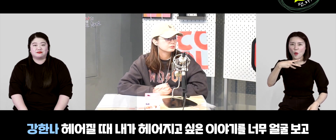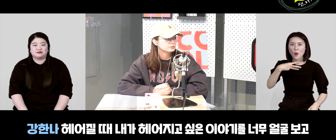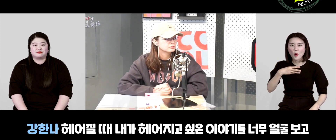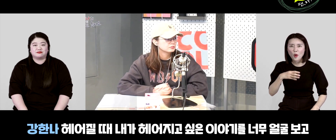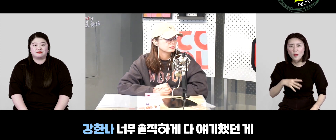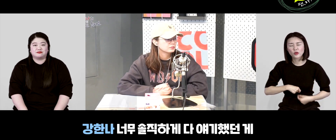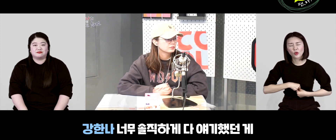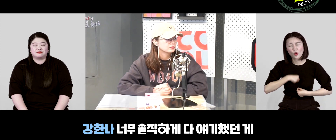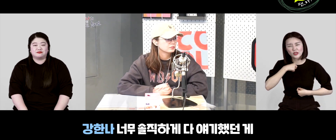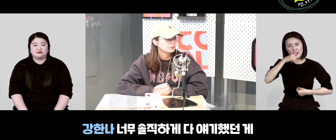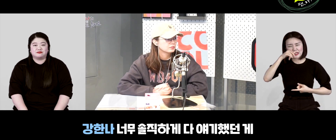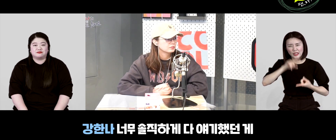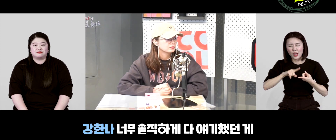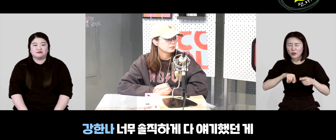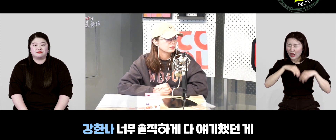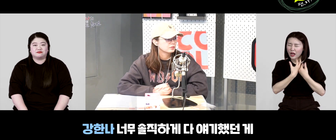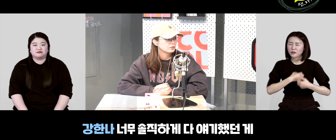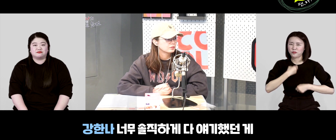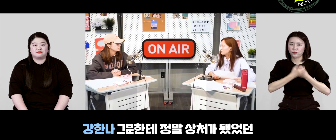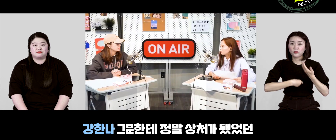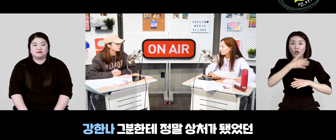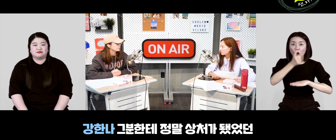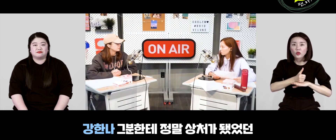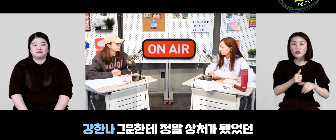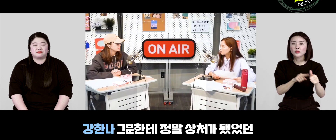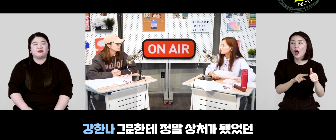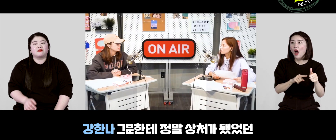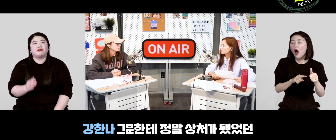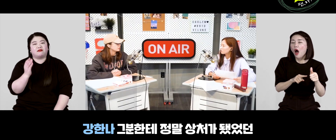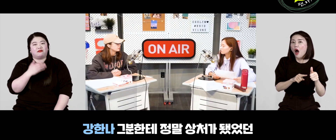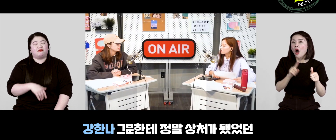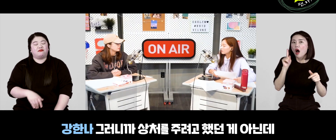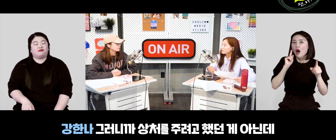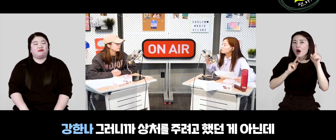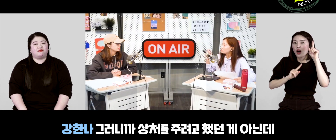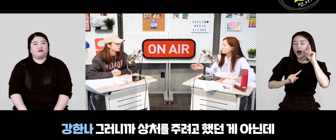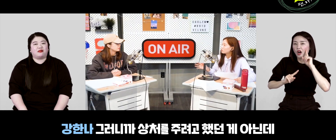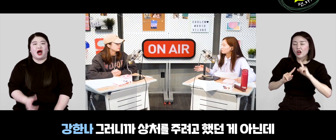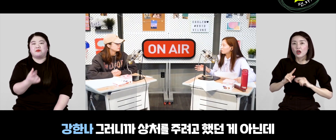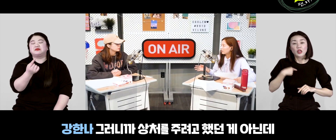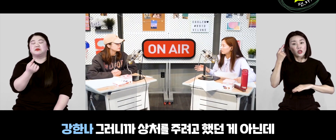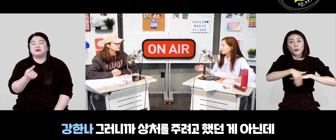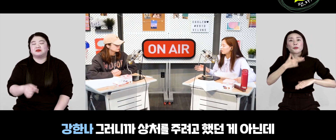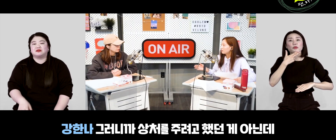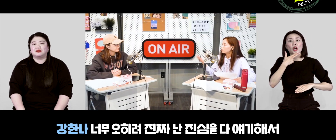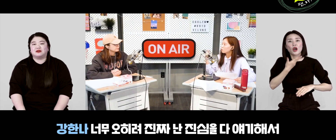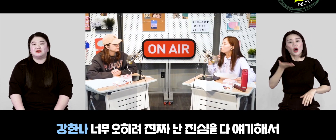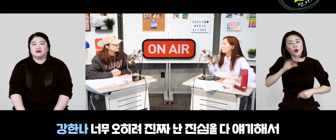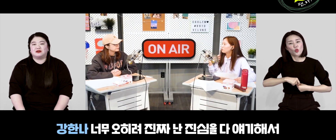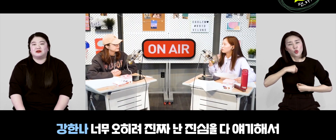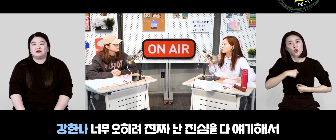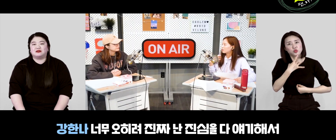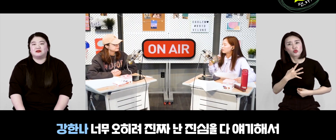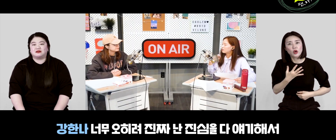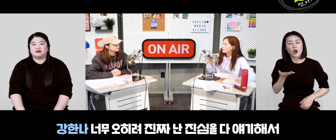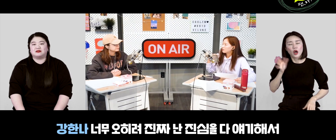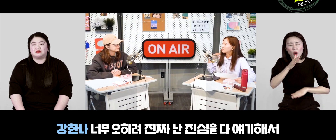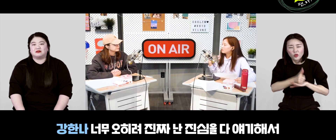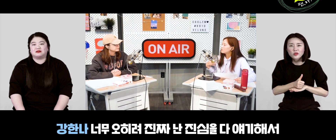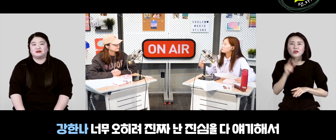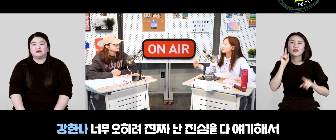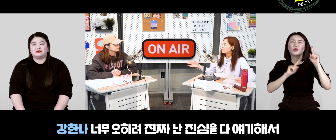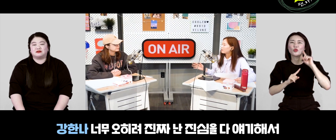보고 너무 솔직하게 다 얘기했던 게 그분한테 정말 상처가 됐었던 그러니까 상처를 주려고 그랬던 게 아닌데 그쵸. 너무 오히려 진짜